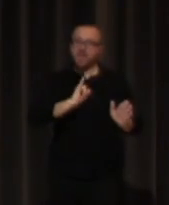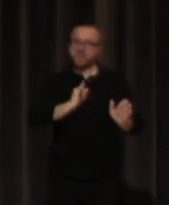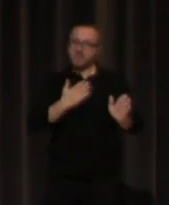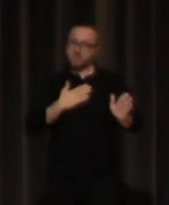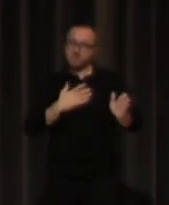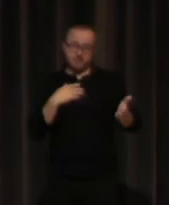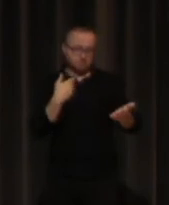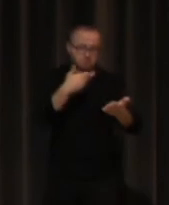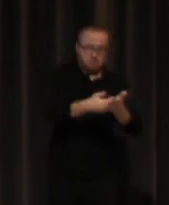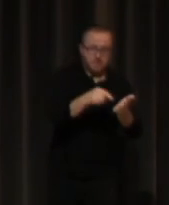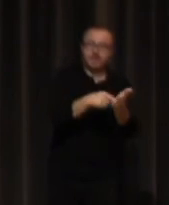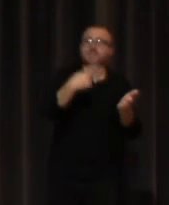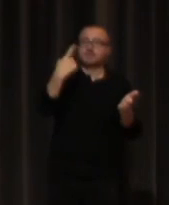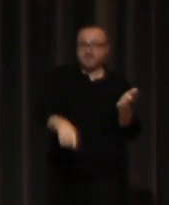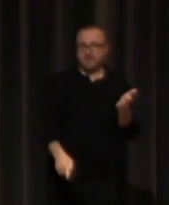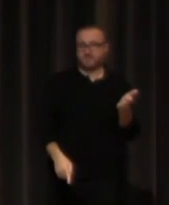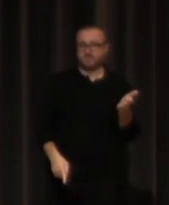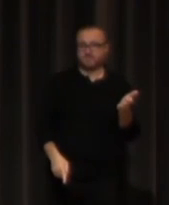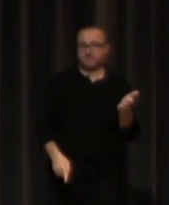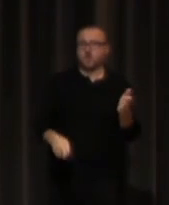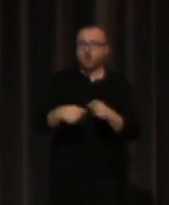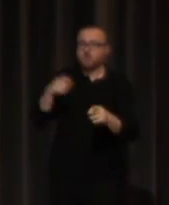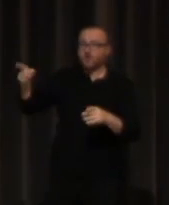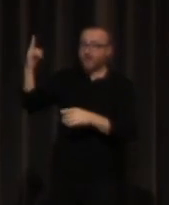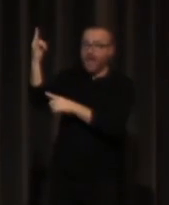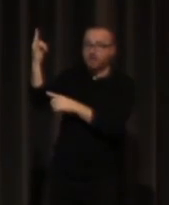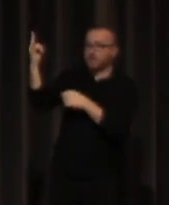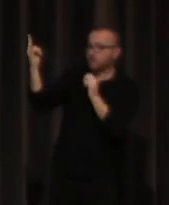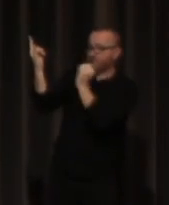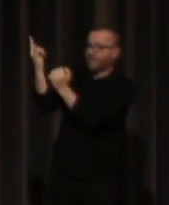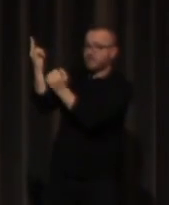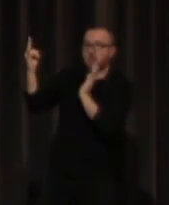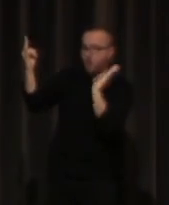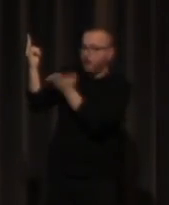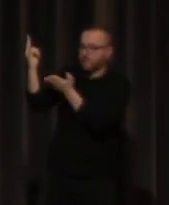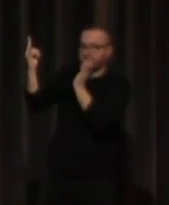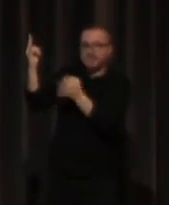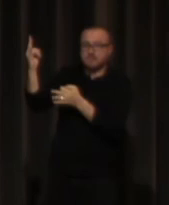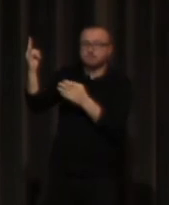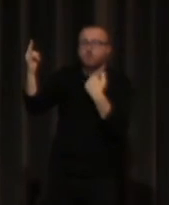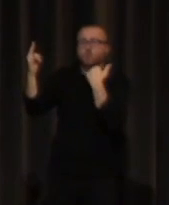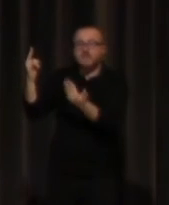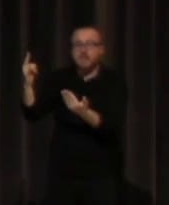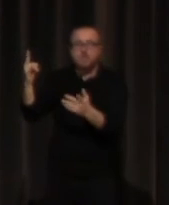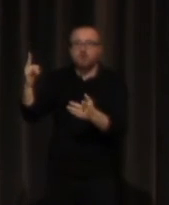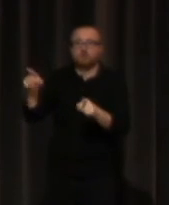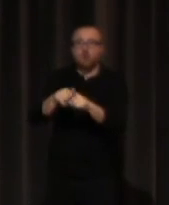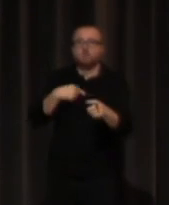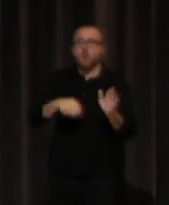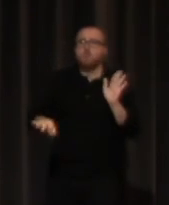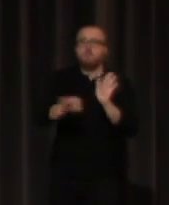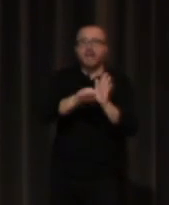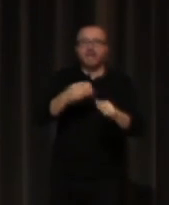m'hi escric, fereixo l'arbre. A vegades allò que diem no penetra molt